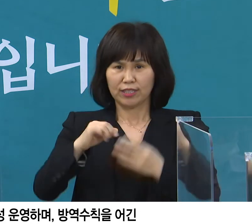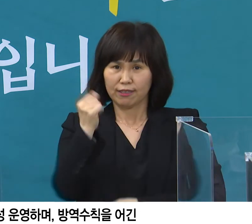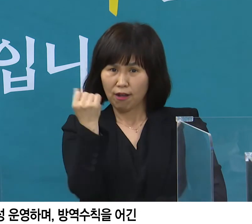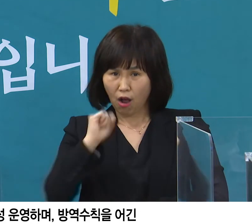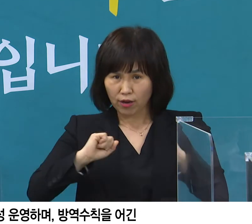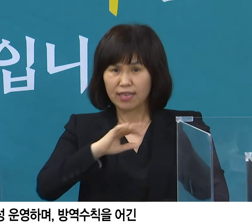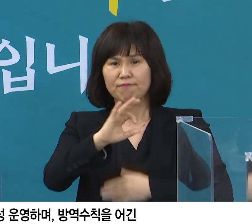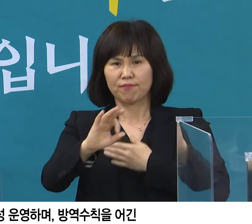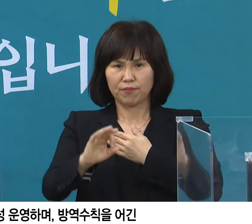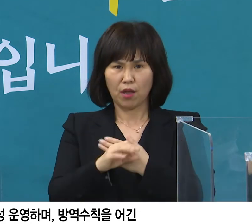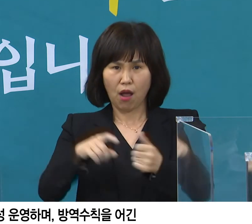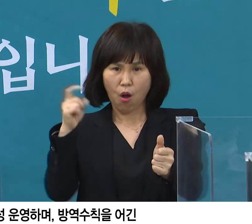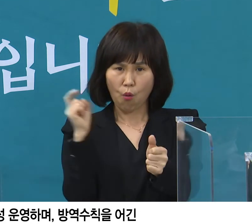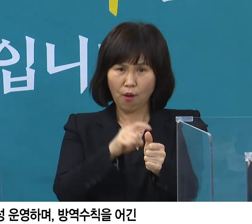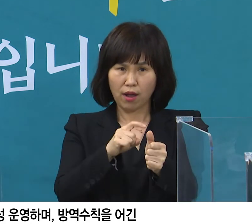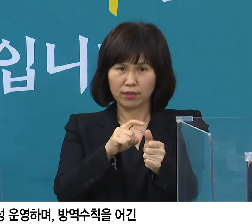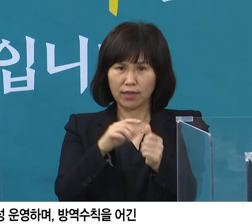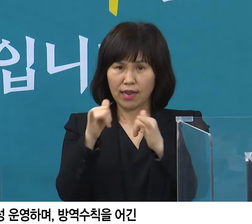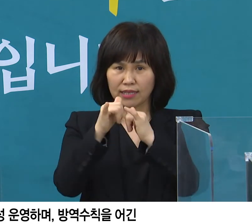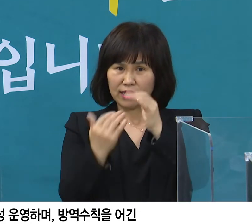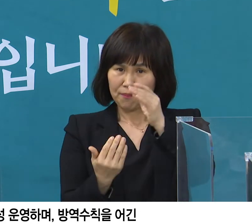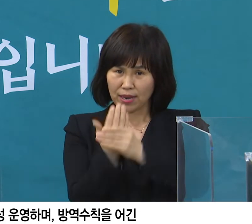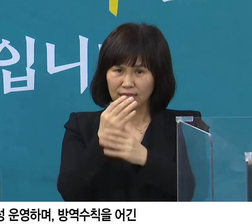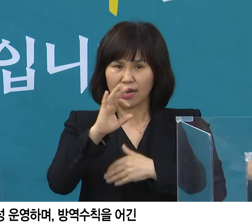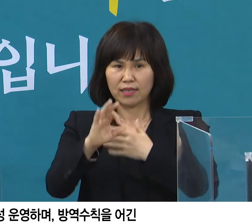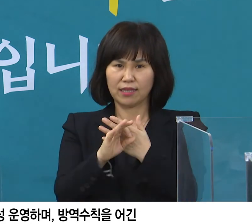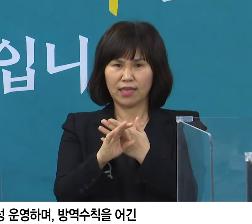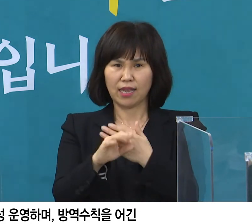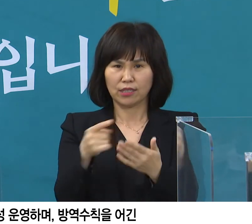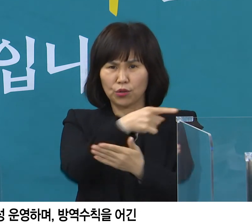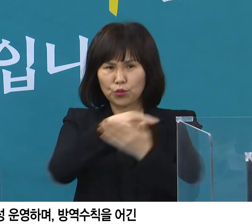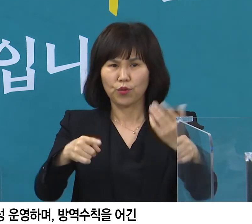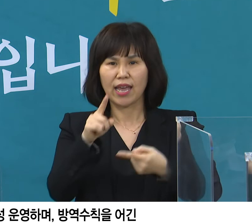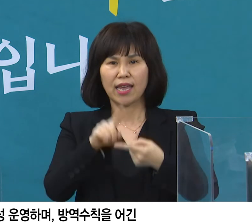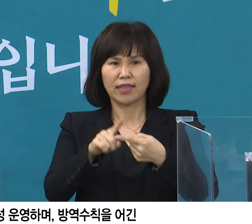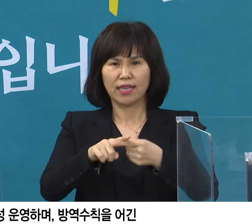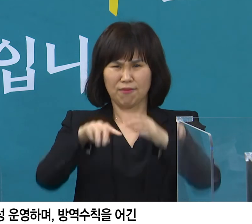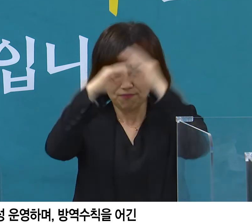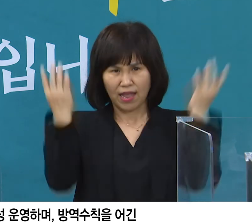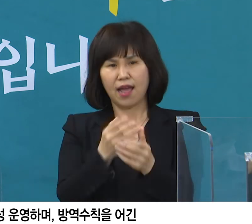사업장에서 확진자가 발생할 경우 구상권을 청구하는 등